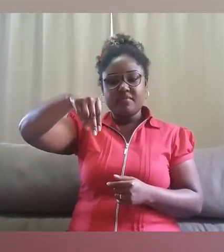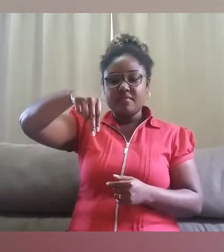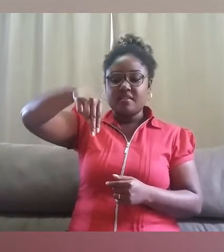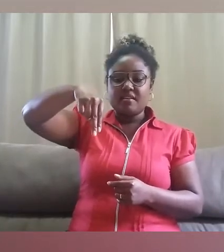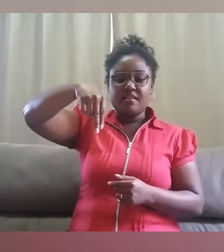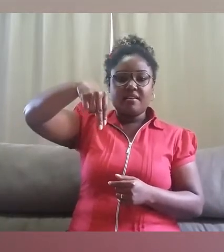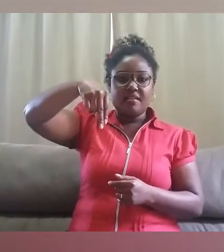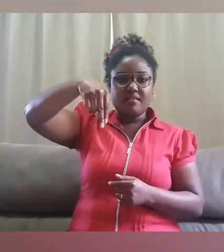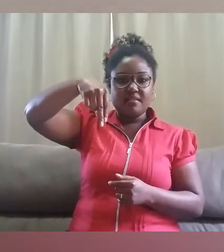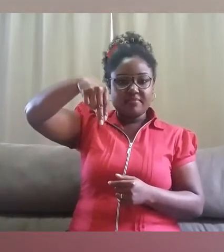N